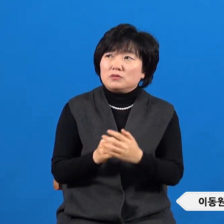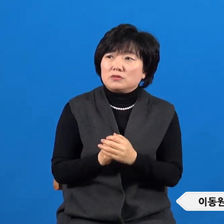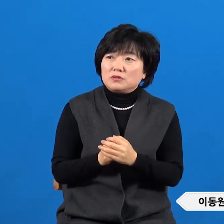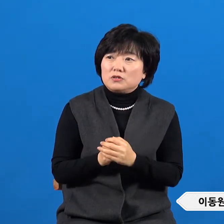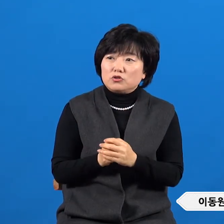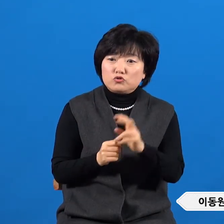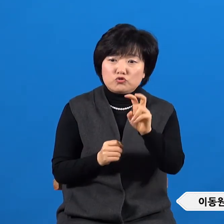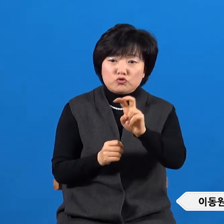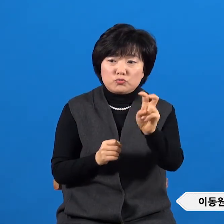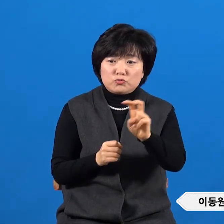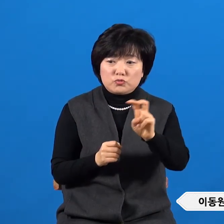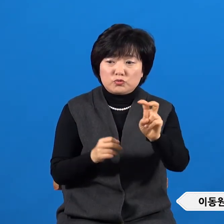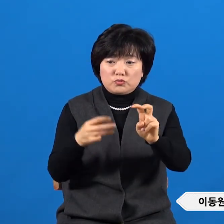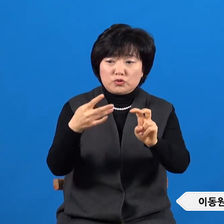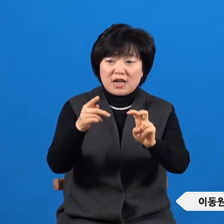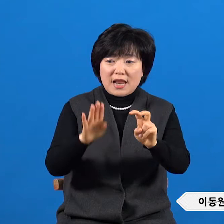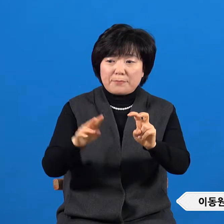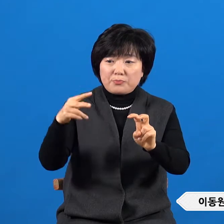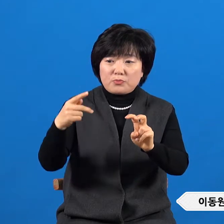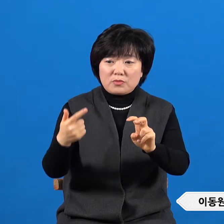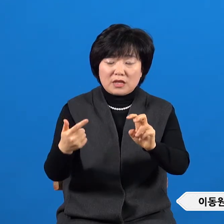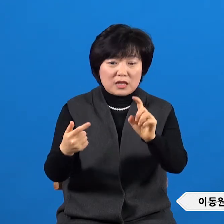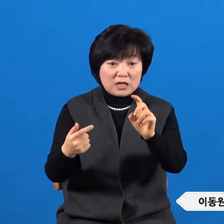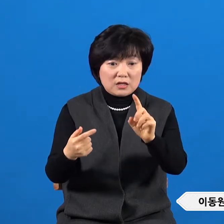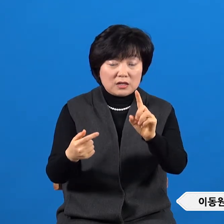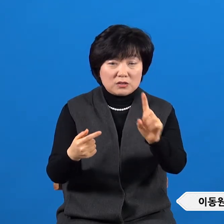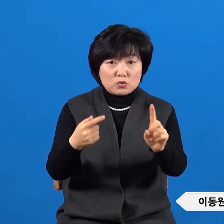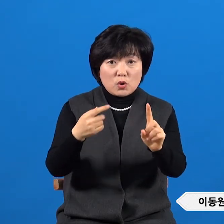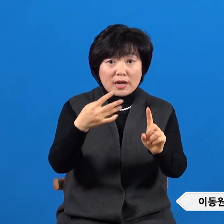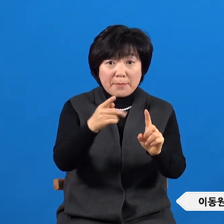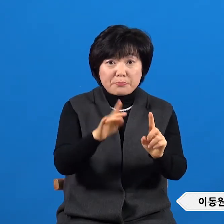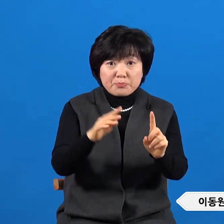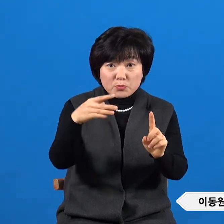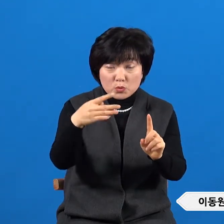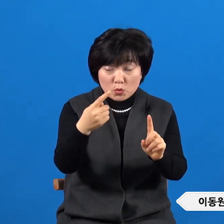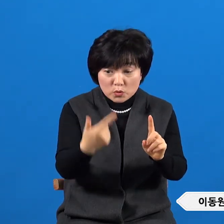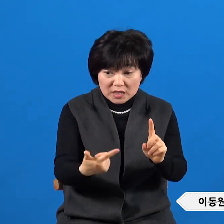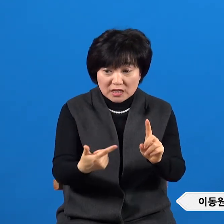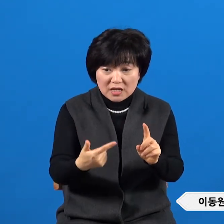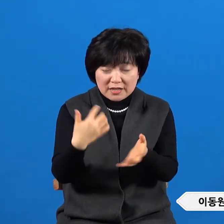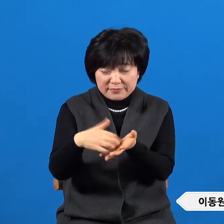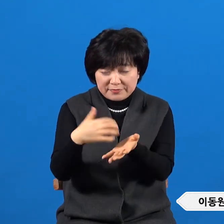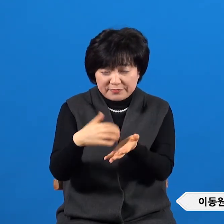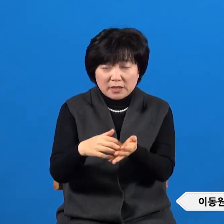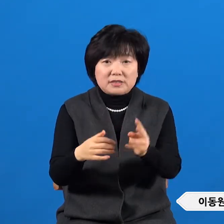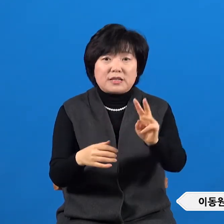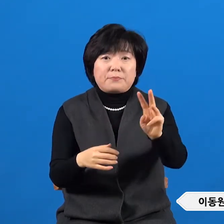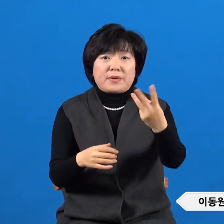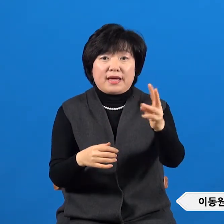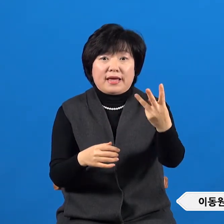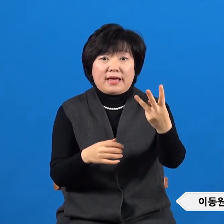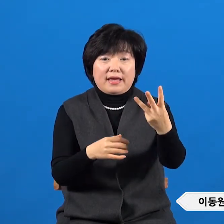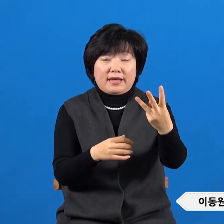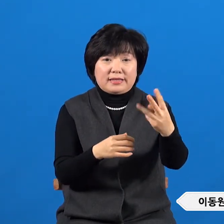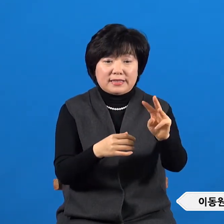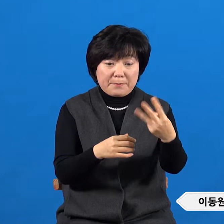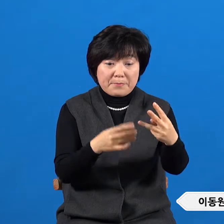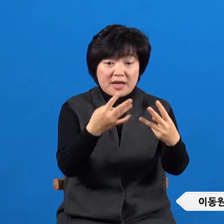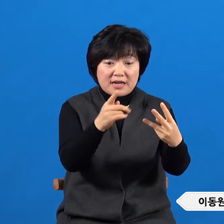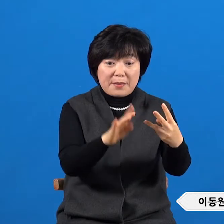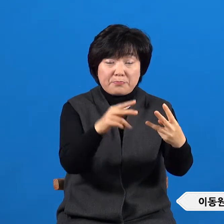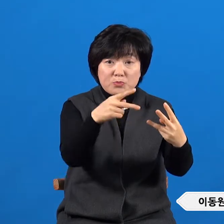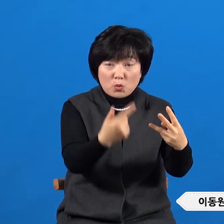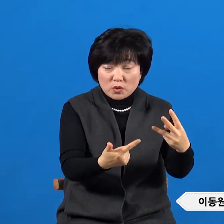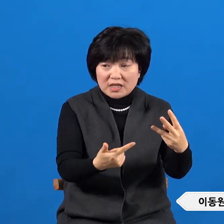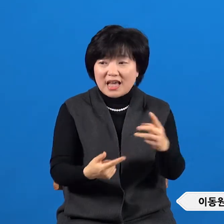2렙돈이 무려 300개가 모아지면 한 데나리온이 됩니다. 한 데나리온. 한 데나리온은 그 당시에